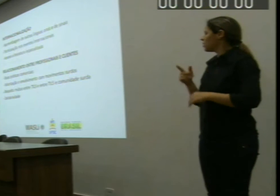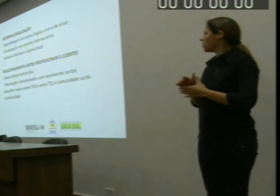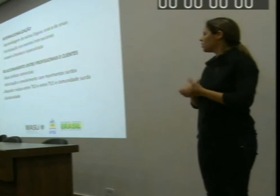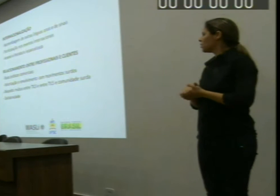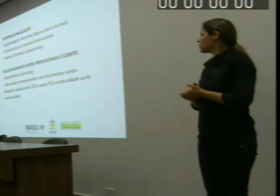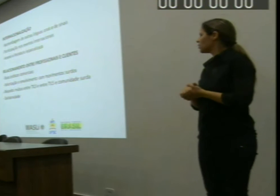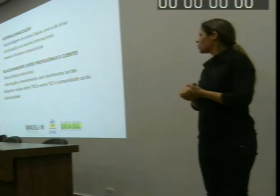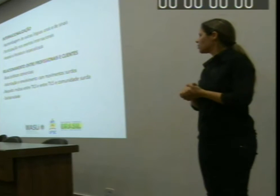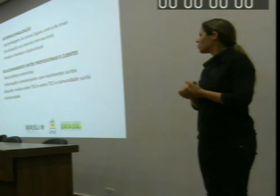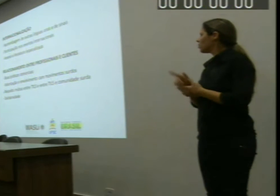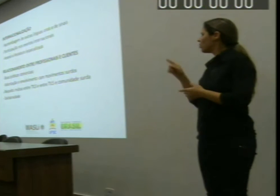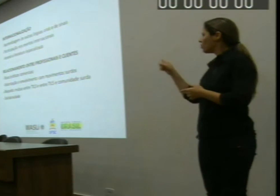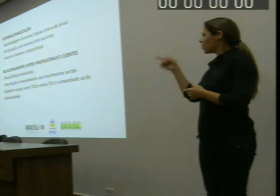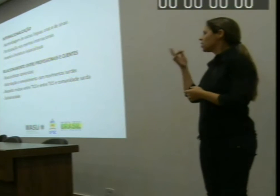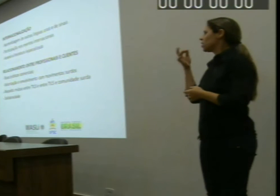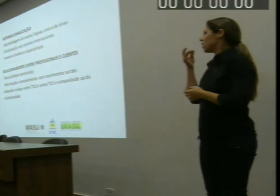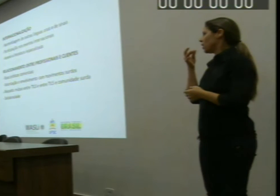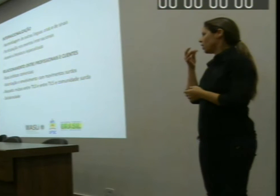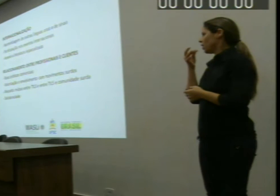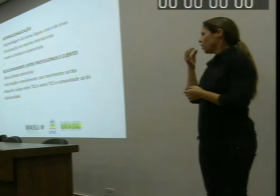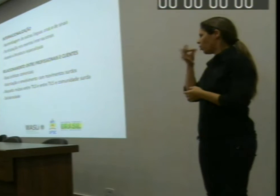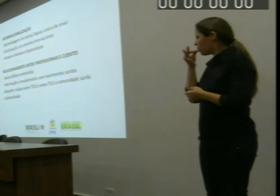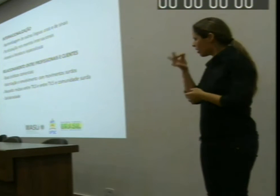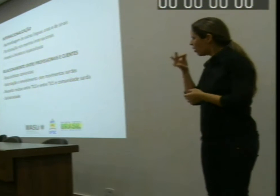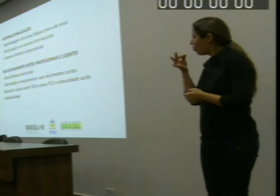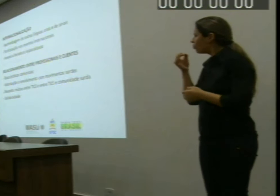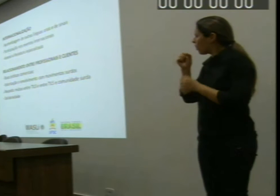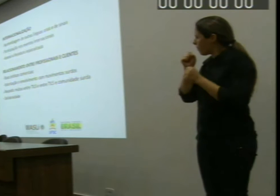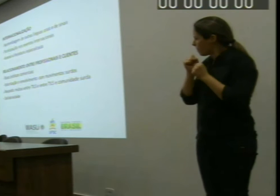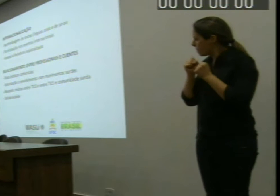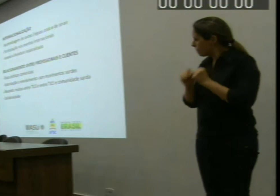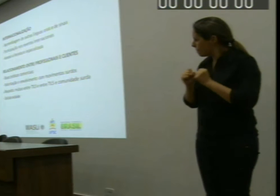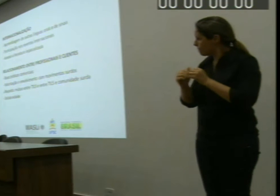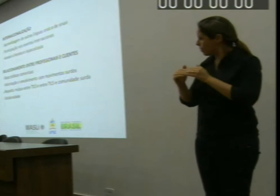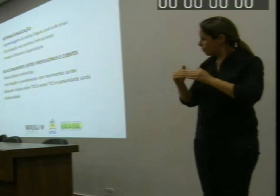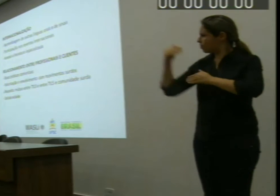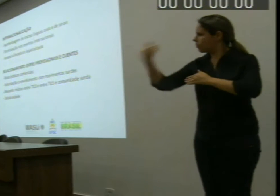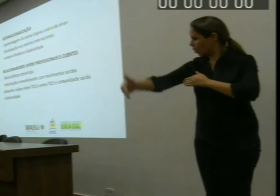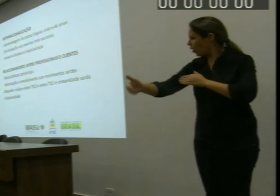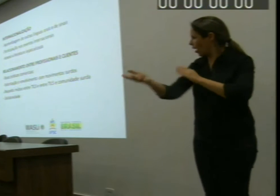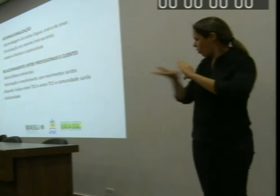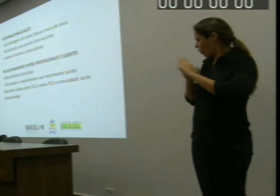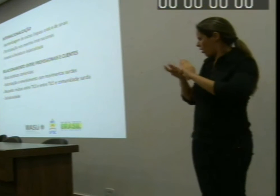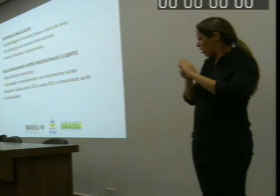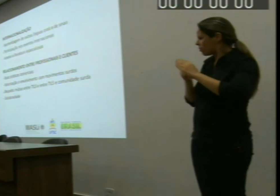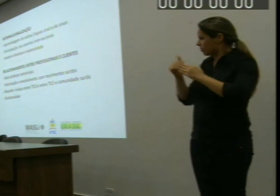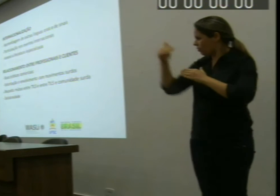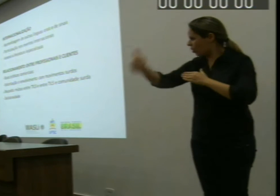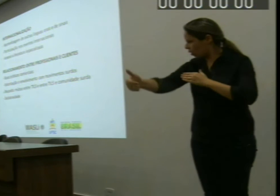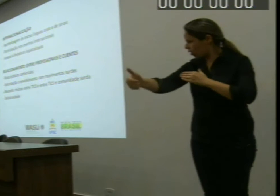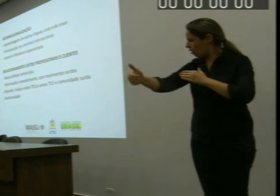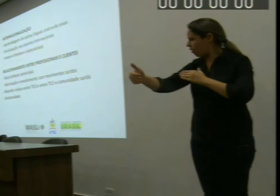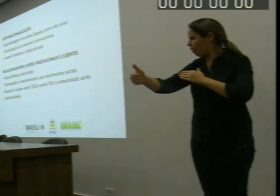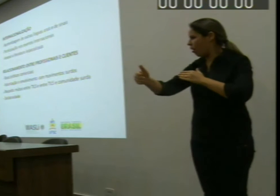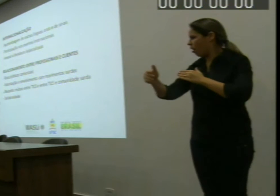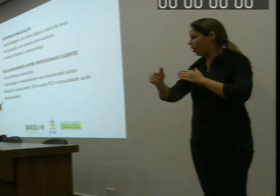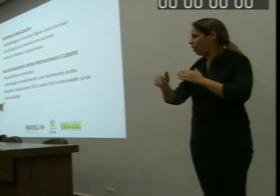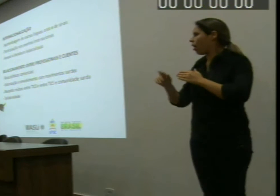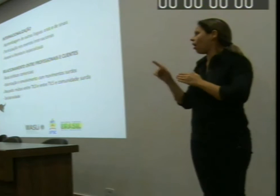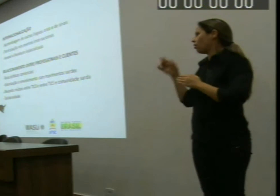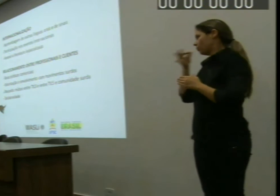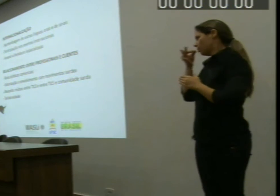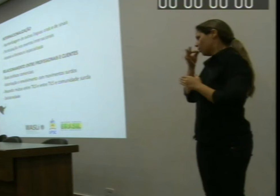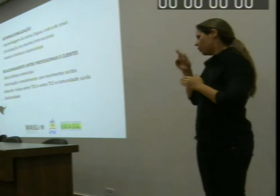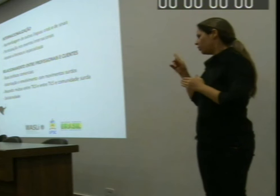comentar pode eu propus a alteração do Decreto 5626 primeiro antes de alterar a 12000 né E aí eu já